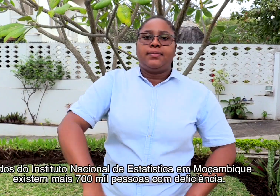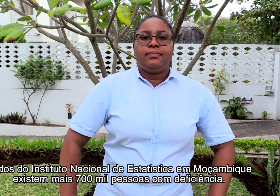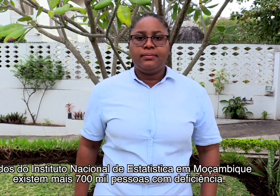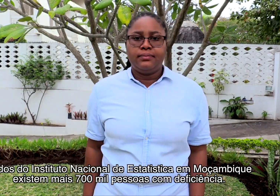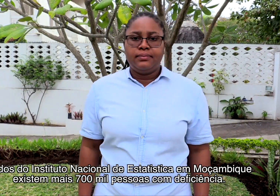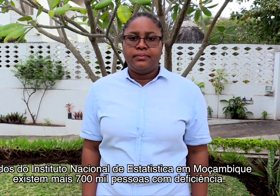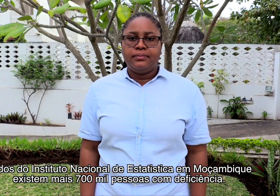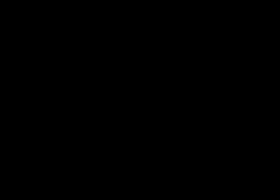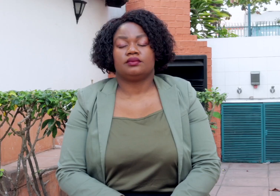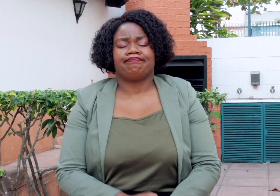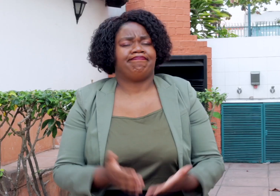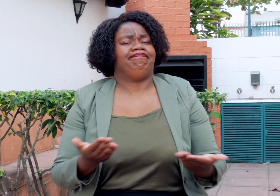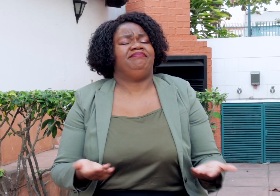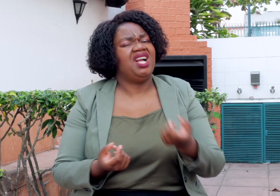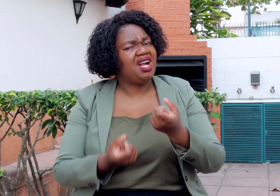deficiência.